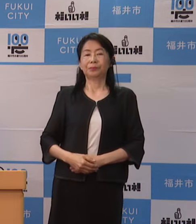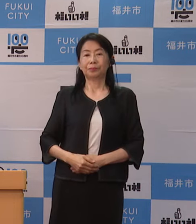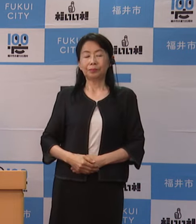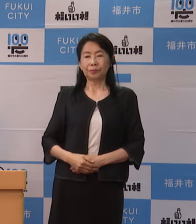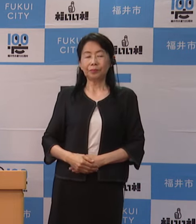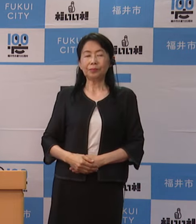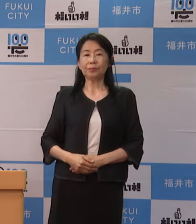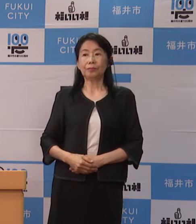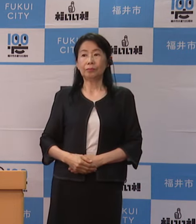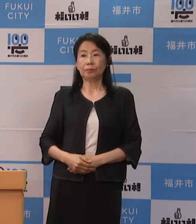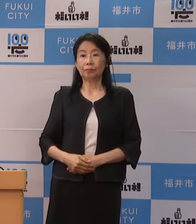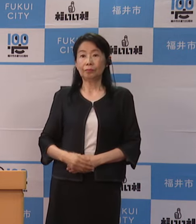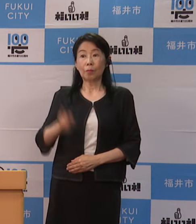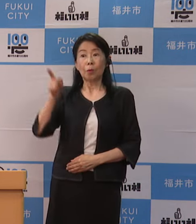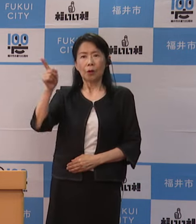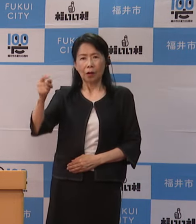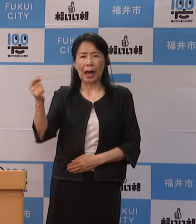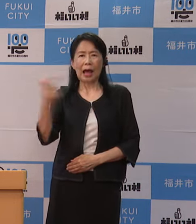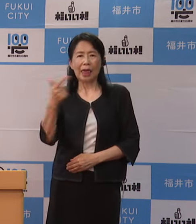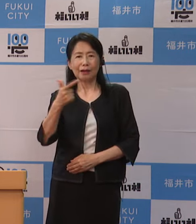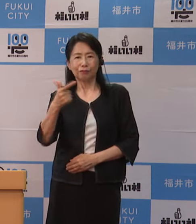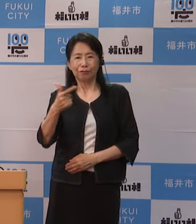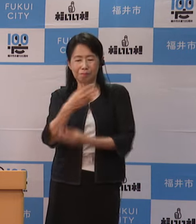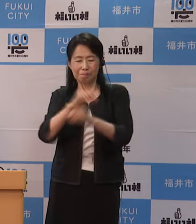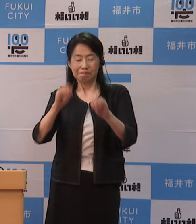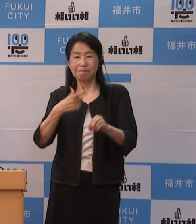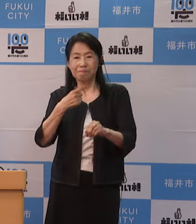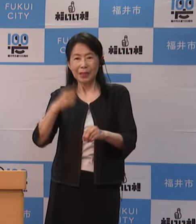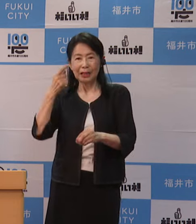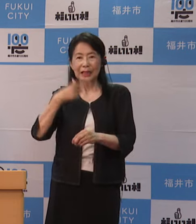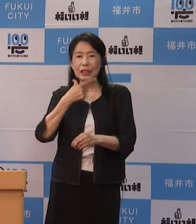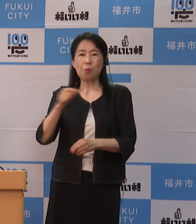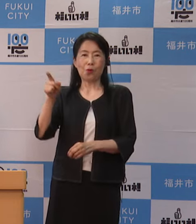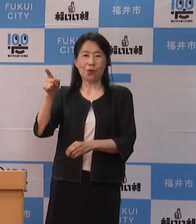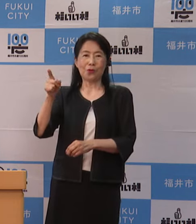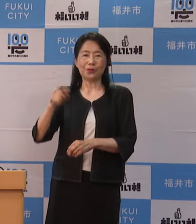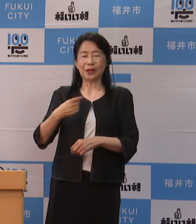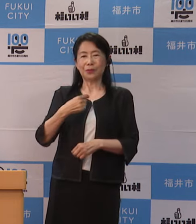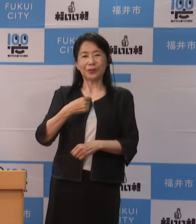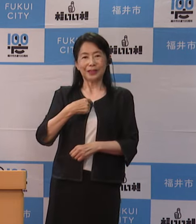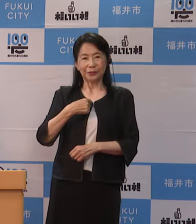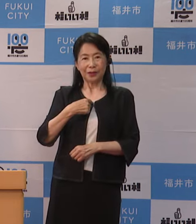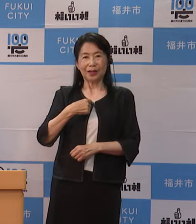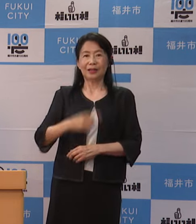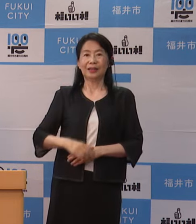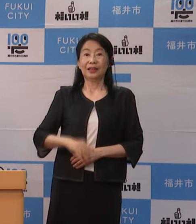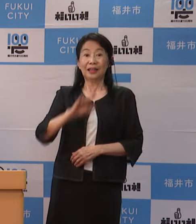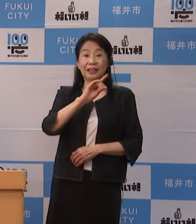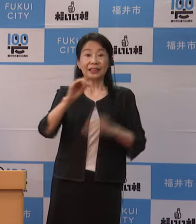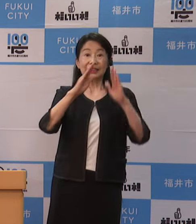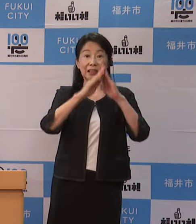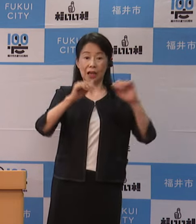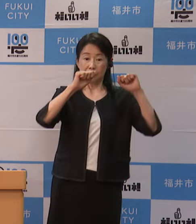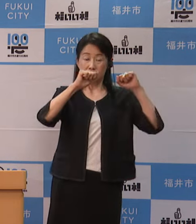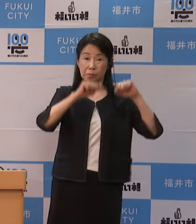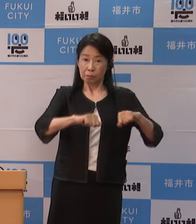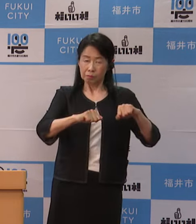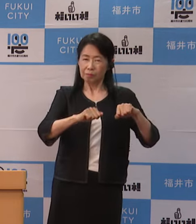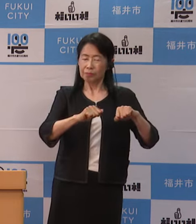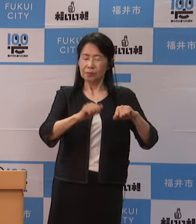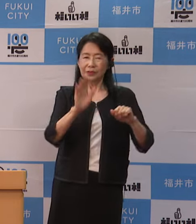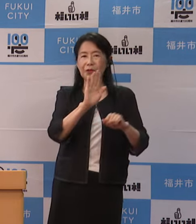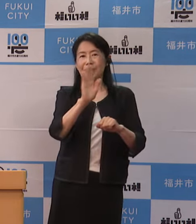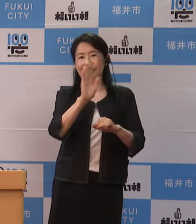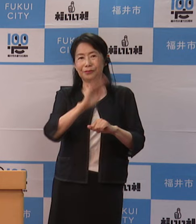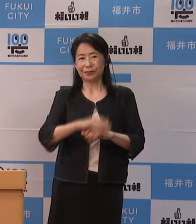実は先方さんは早くしたいっておっしゃるんですけど、私としてはですね、議会に議決が必要だとかそういうことじゃ